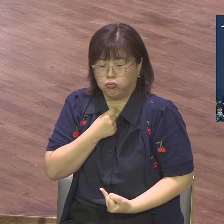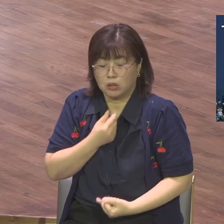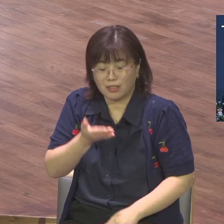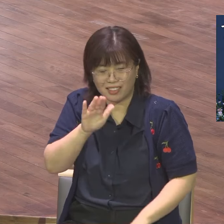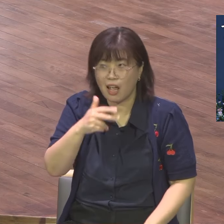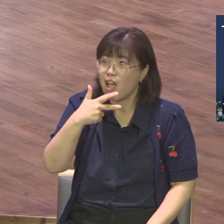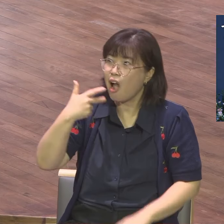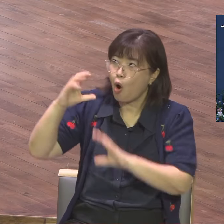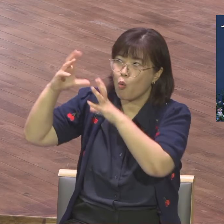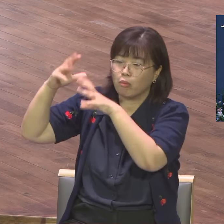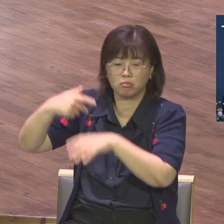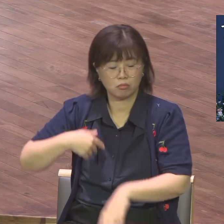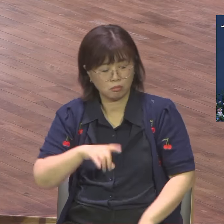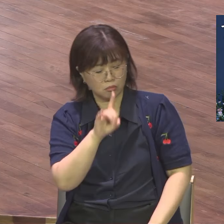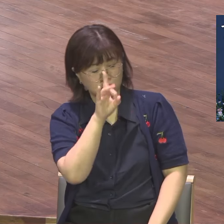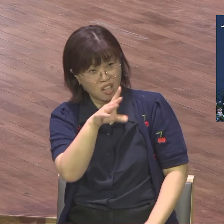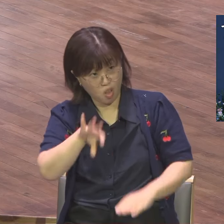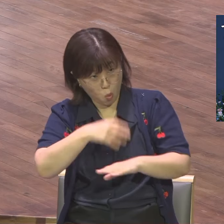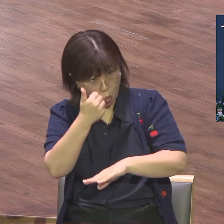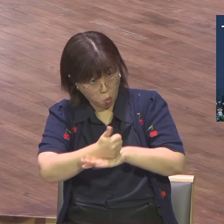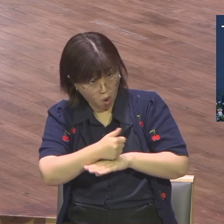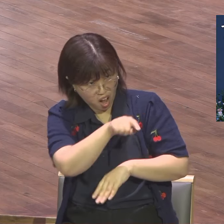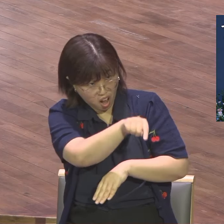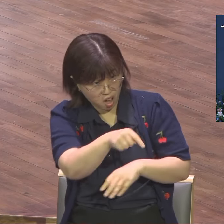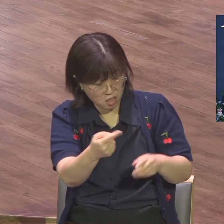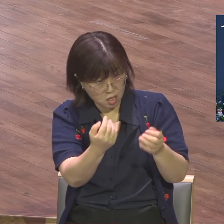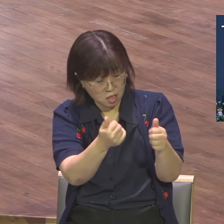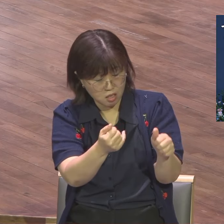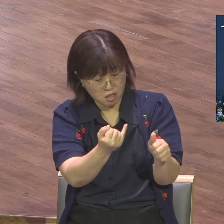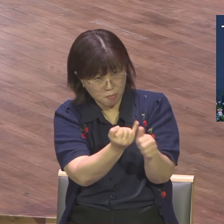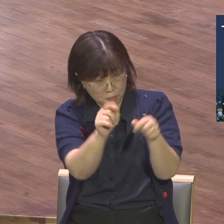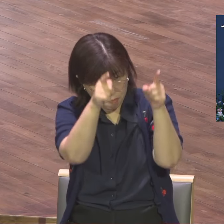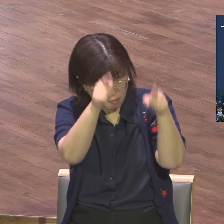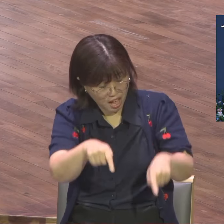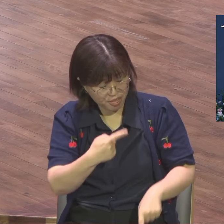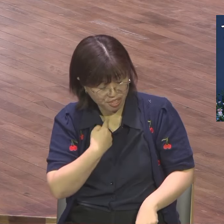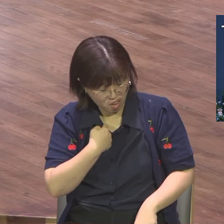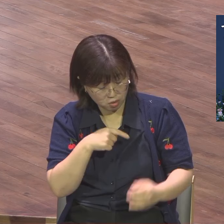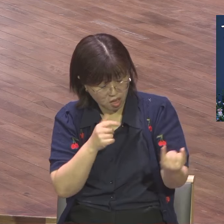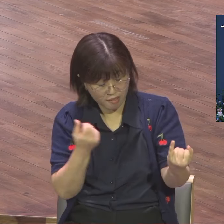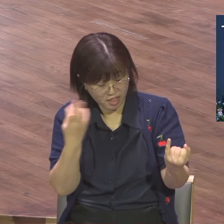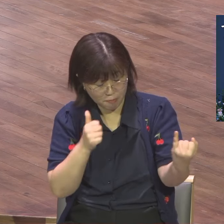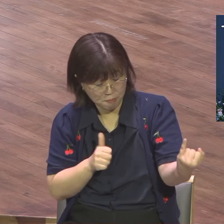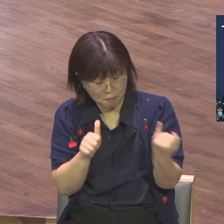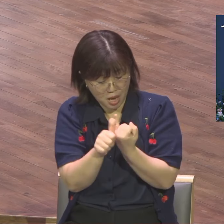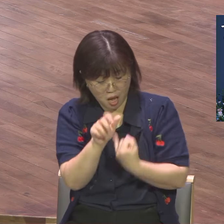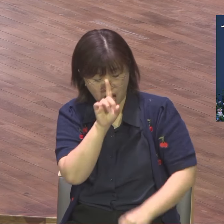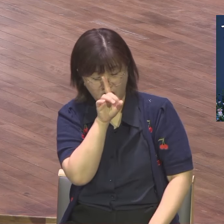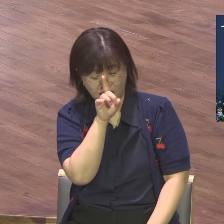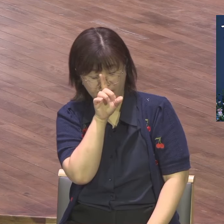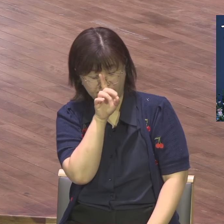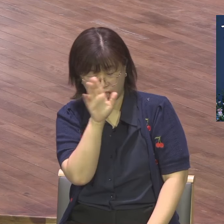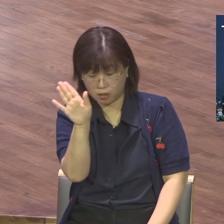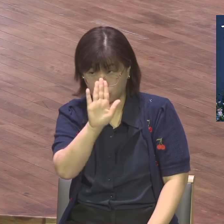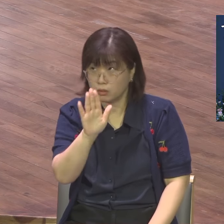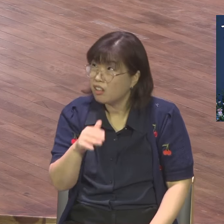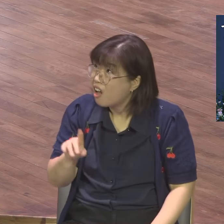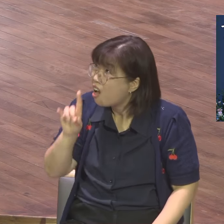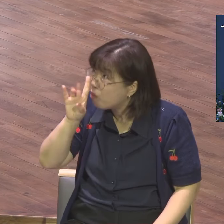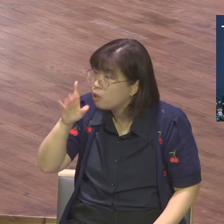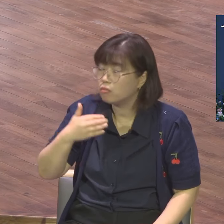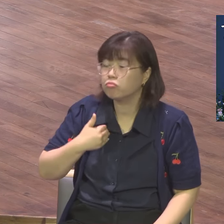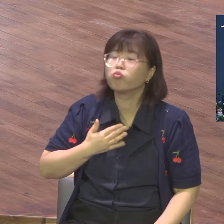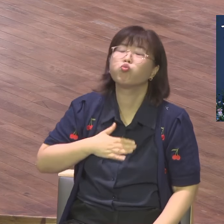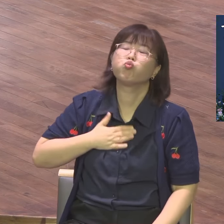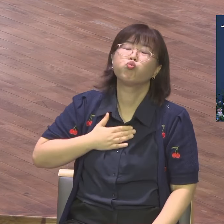나는 사랑하는 여인의 도움 없이는 왕의 책무를 다할 수 없음을